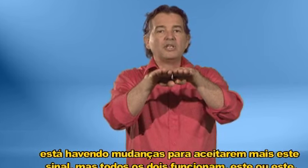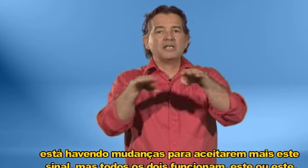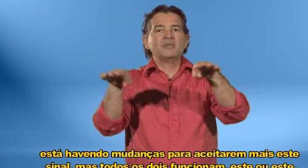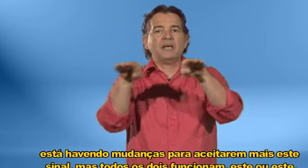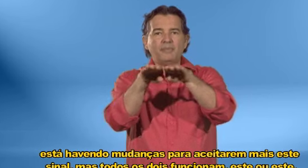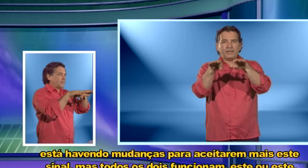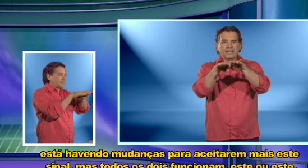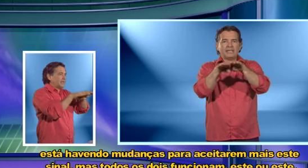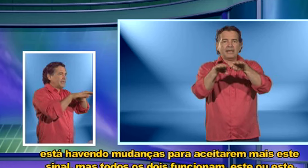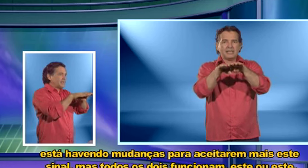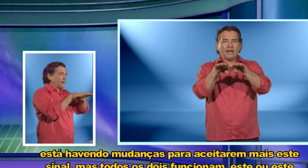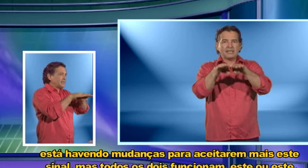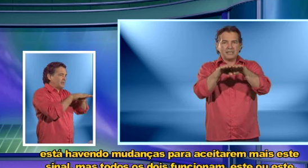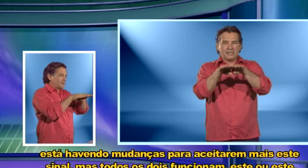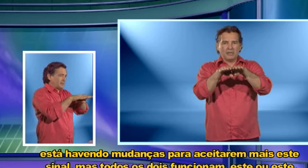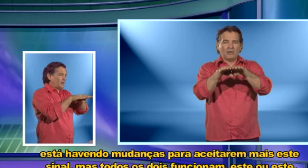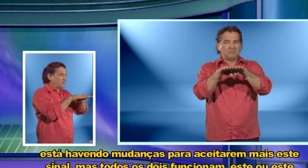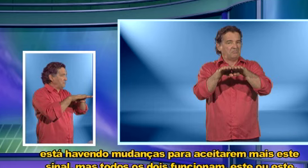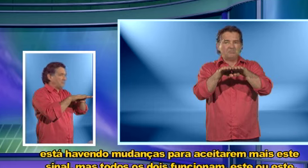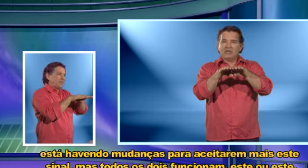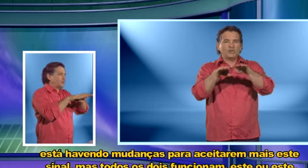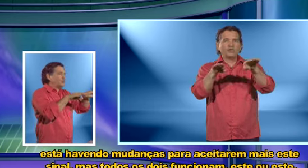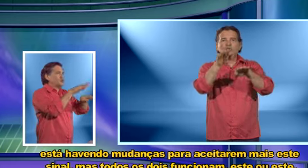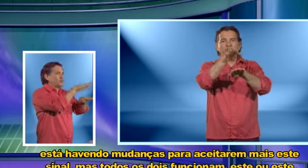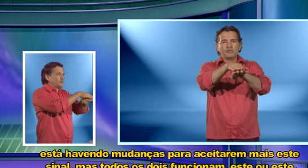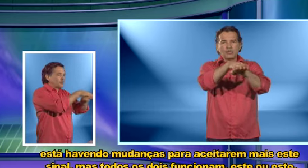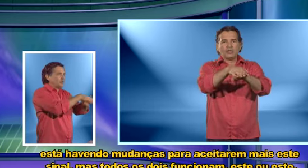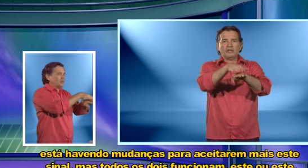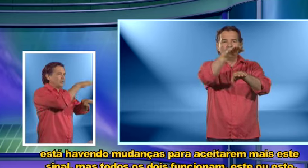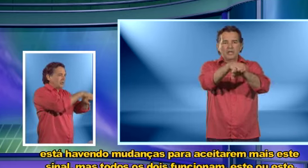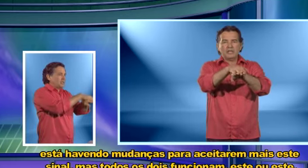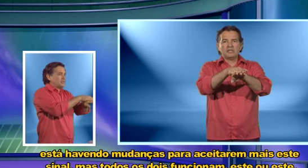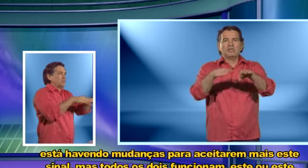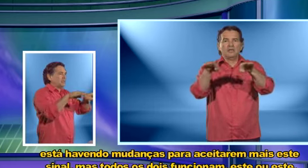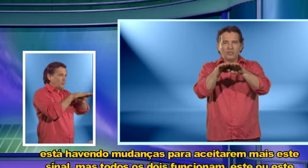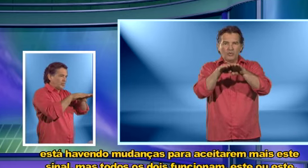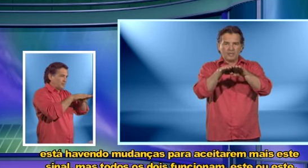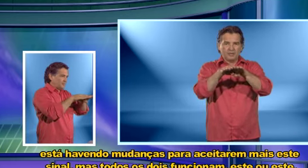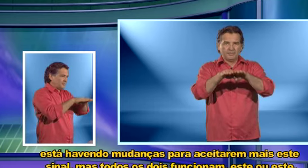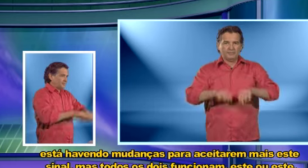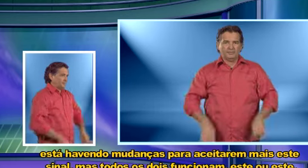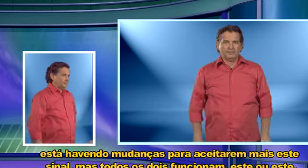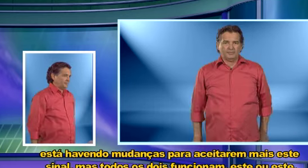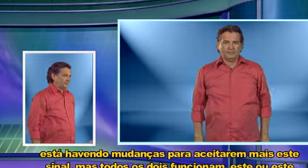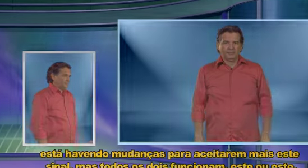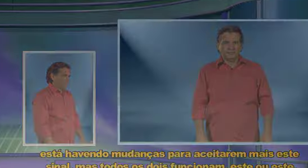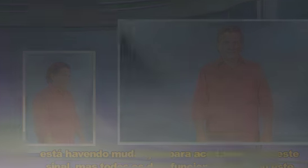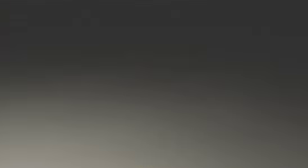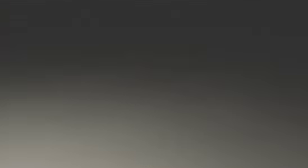havendo mudança para aceitarem mais esse sinal. Mas todos dois funcionam, este como este.